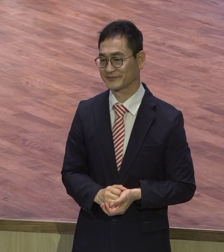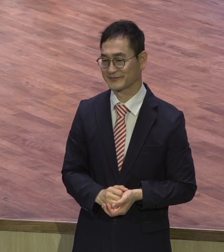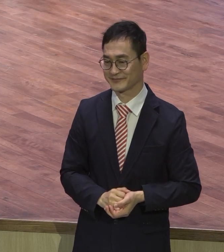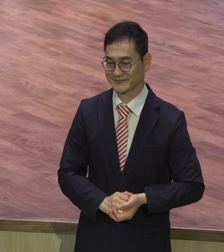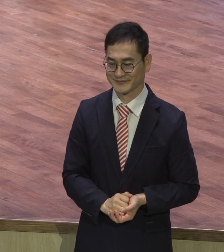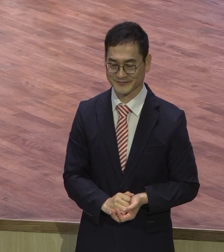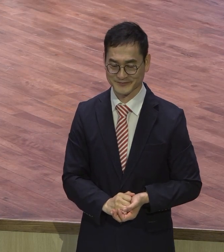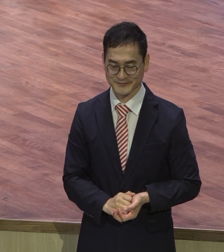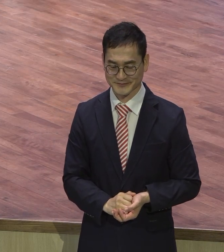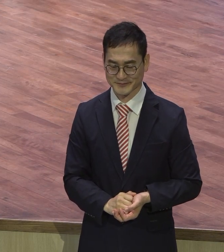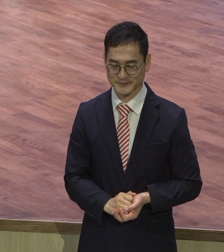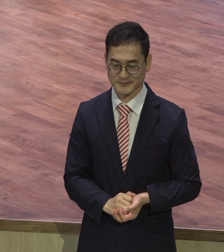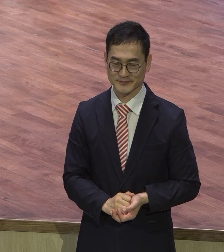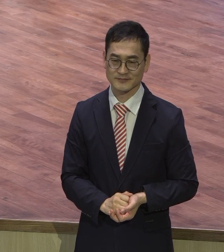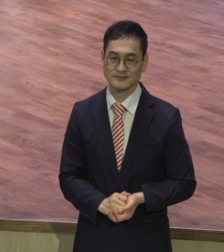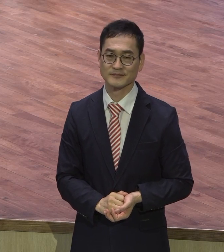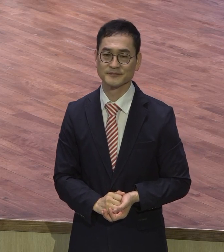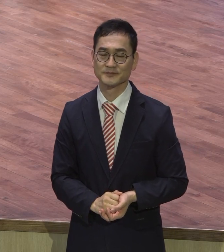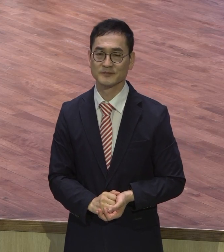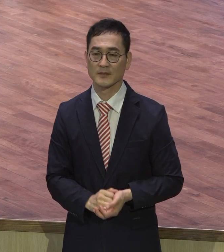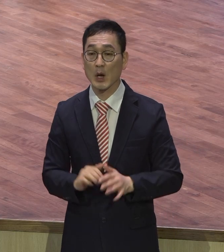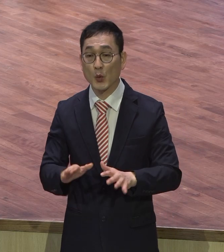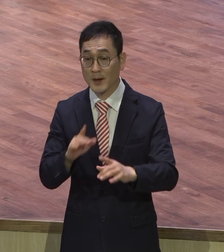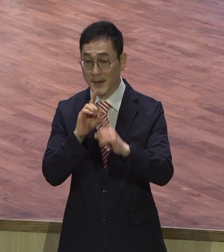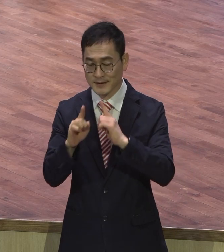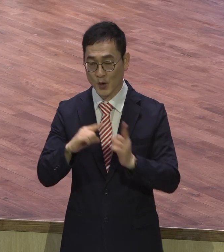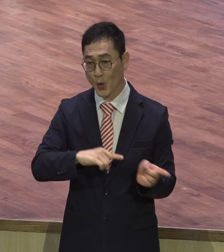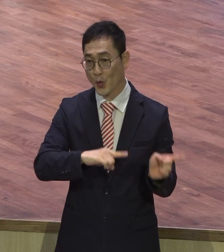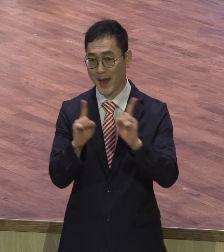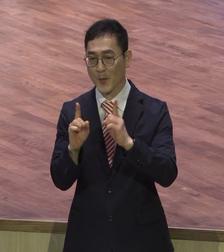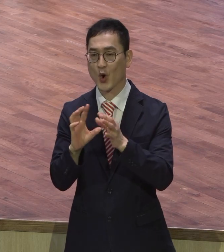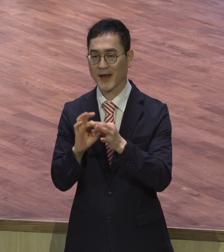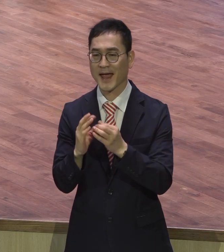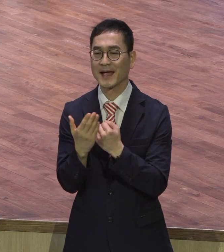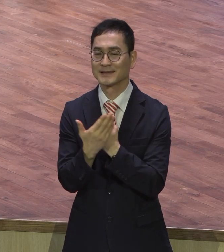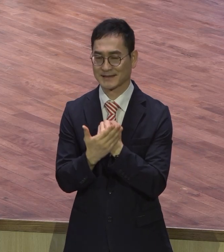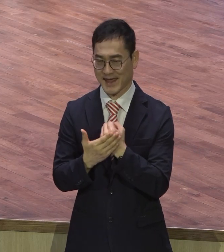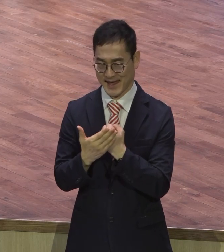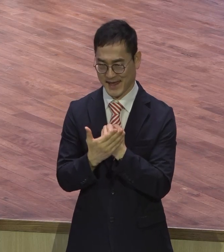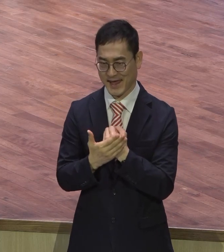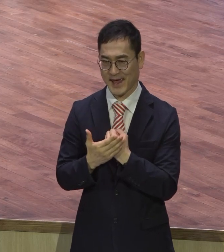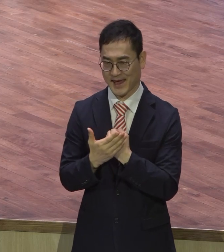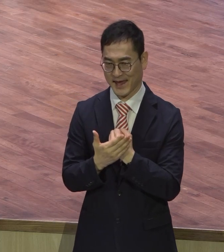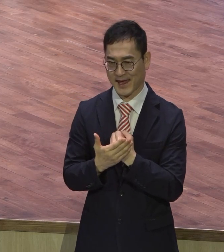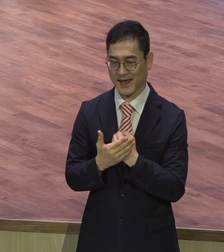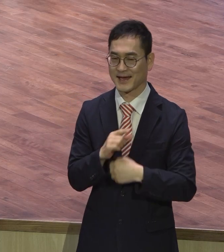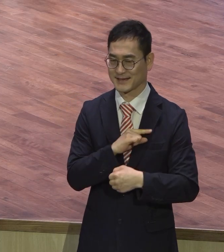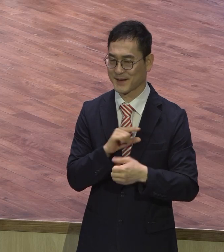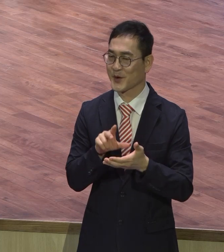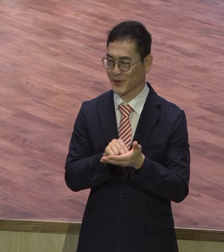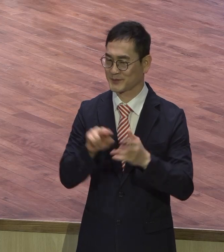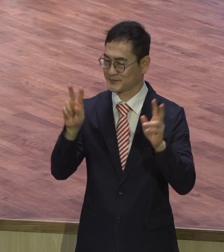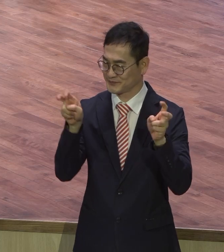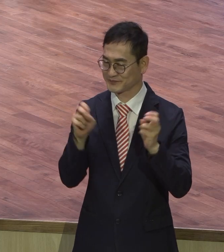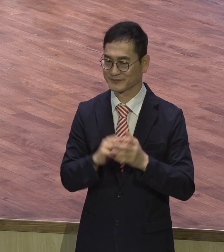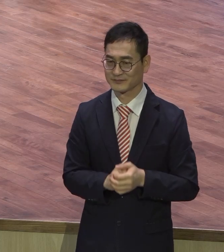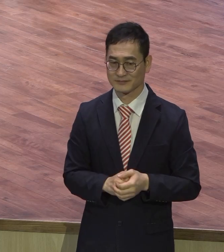이것들 말씀 가지고 회복의 은혜, 이렇게 반응을 못 들어가며 설교한다는 것이 보통 힘든 게 아닙니다.